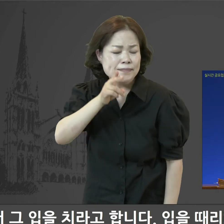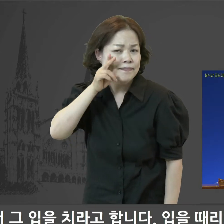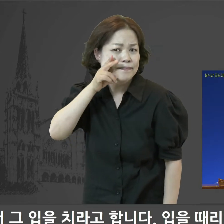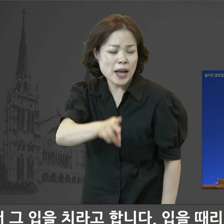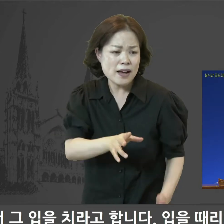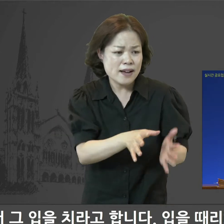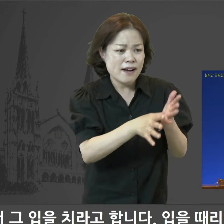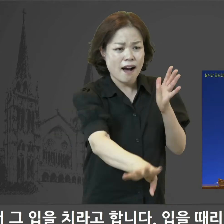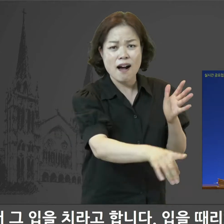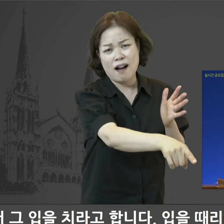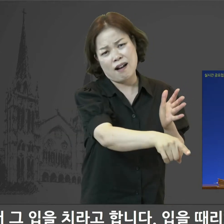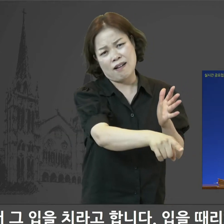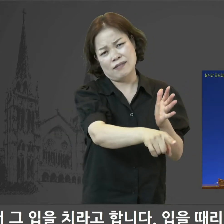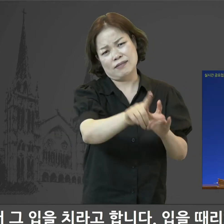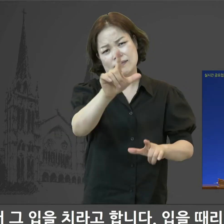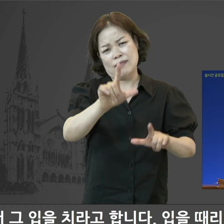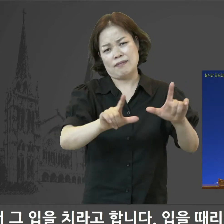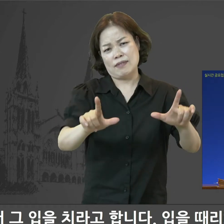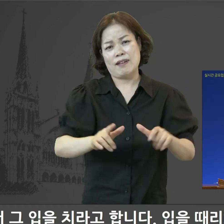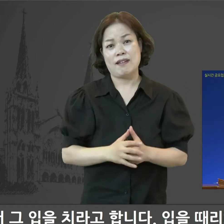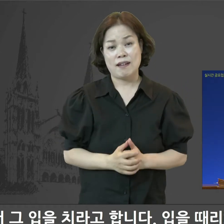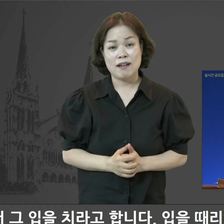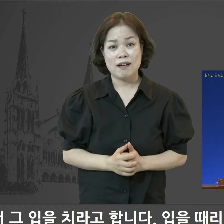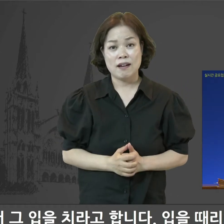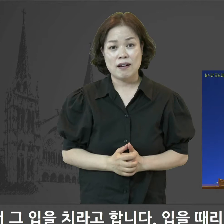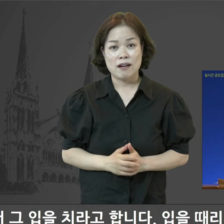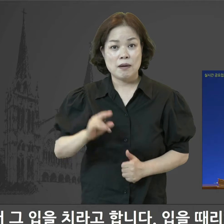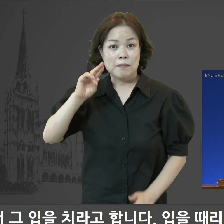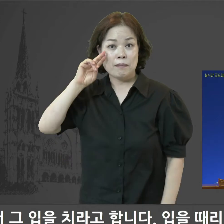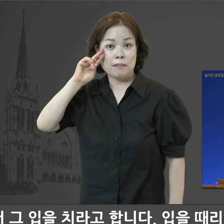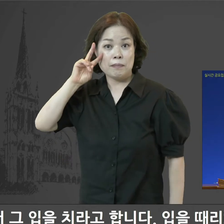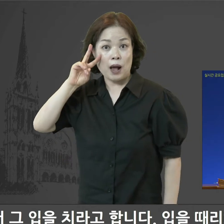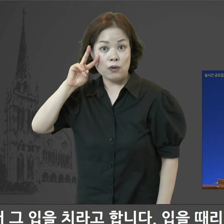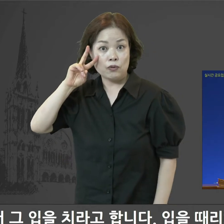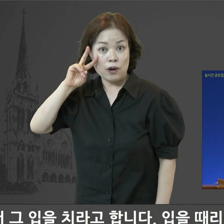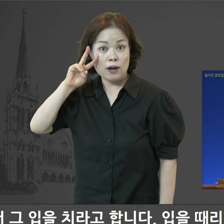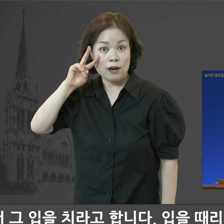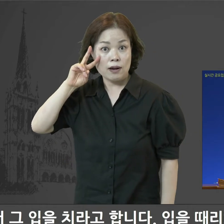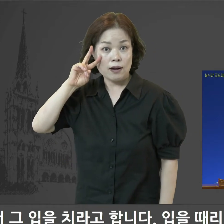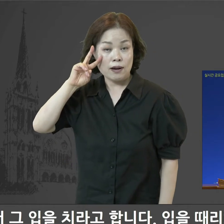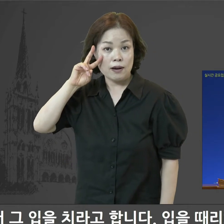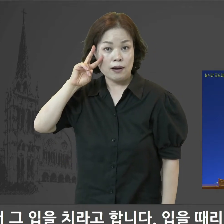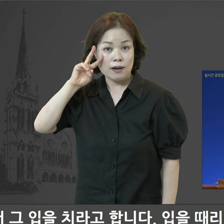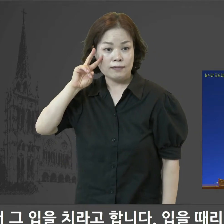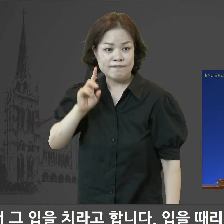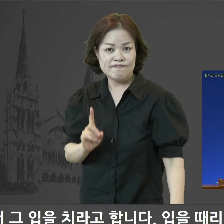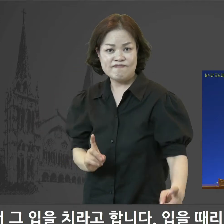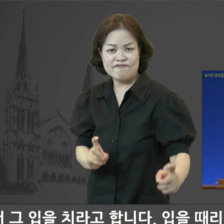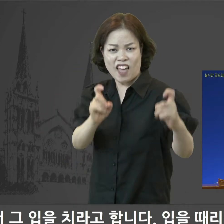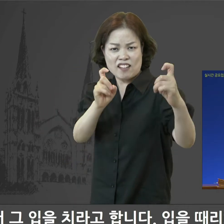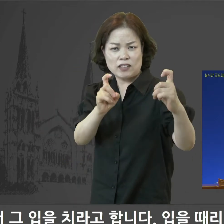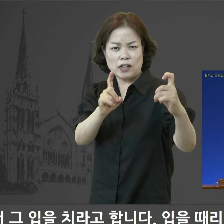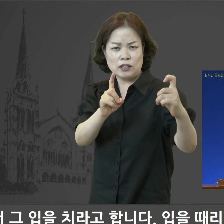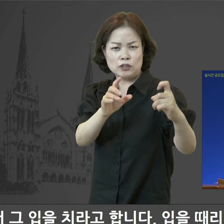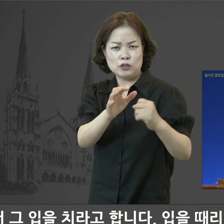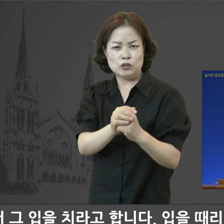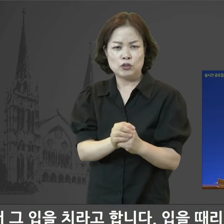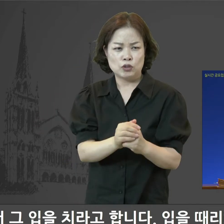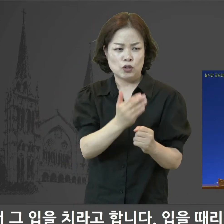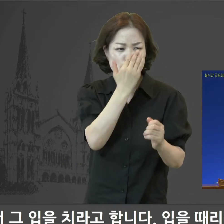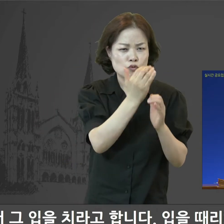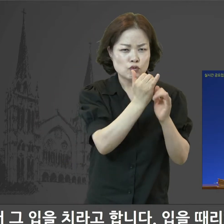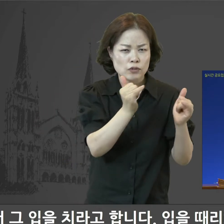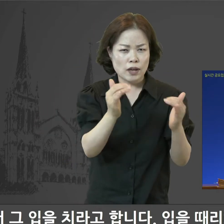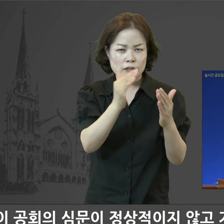거칠어지고 있다라는 사실을 발견하게 되죠. 바울과 이 대적하는 유대인 공회가